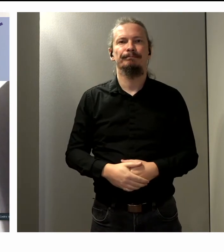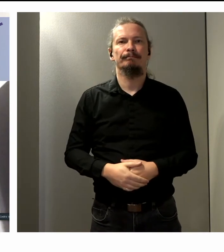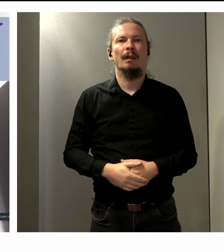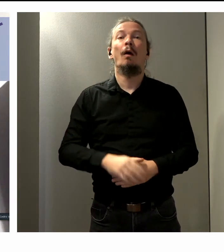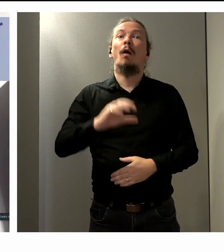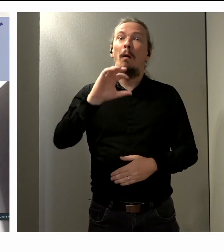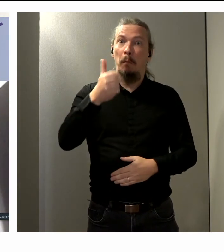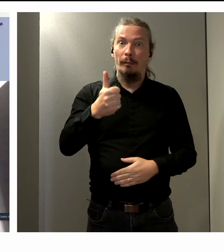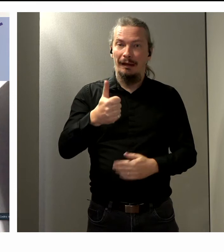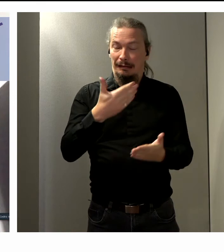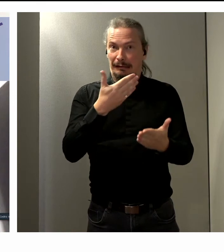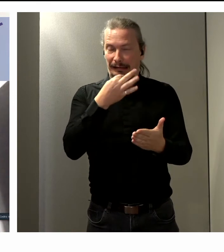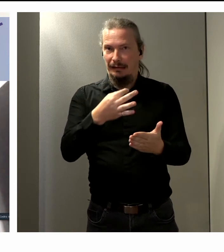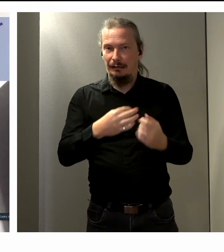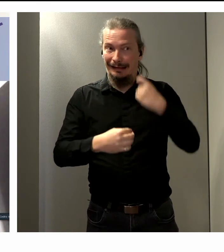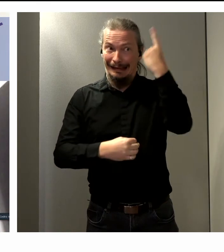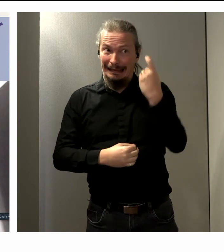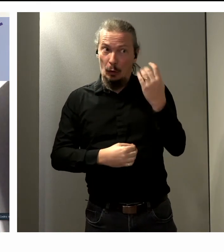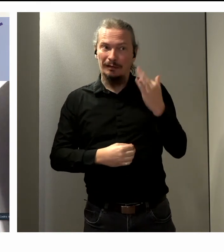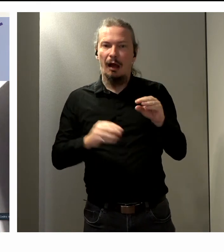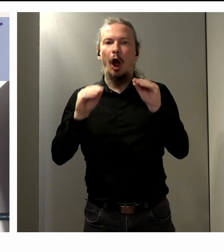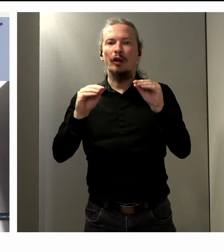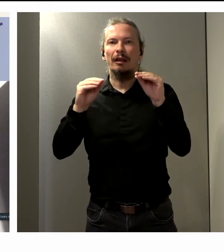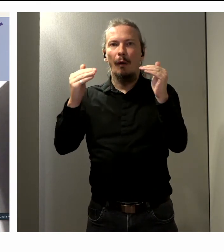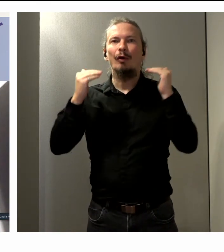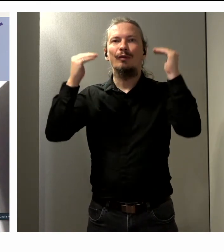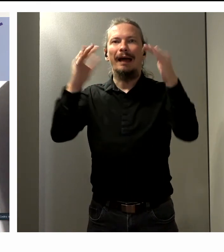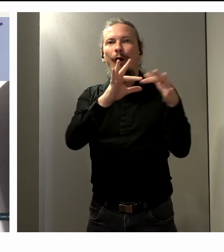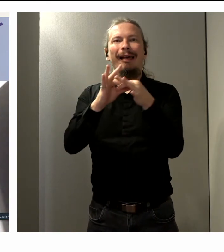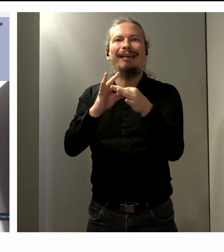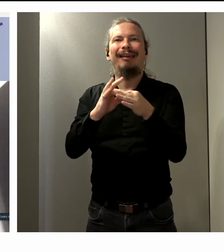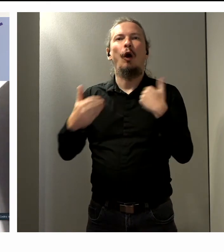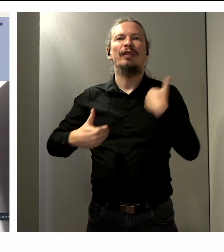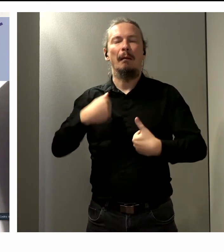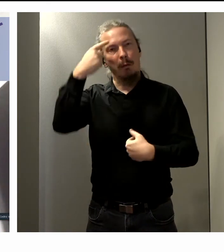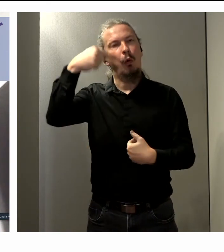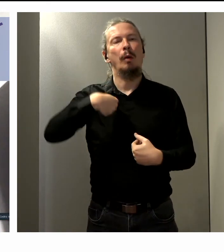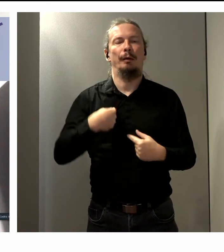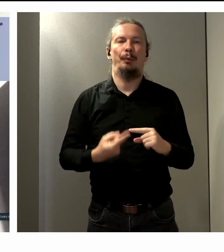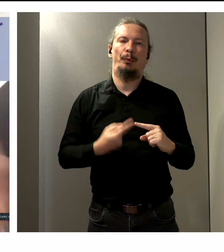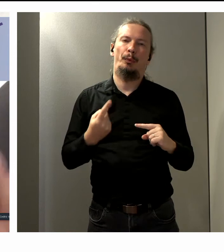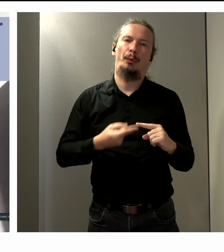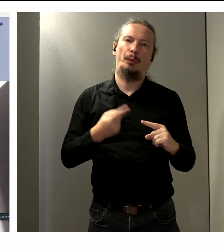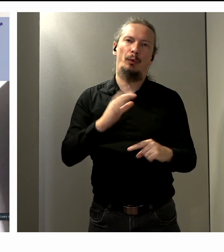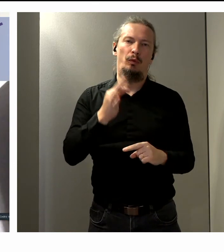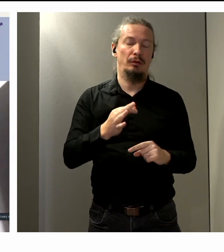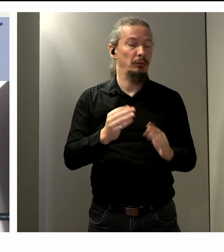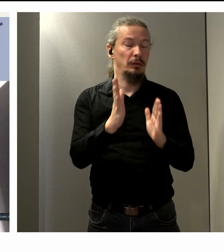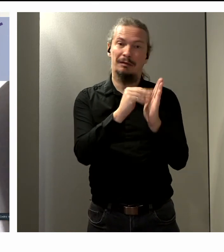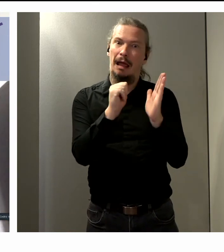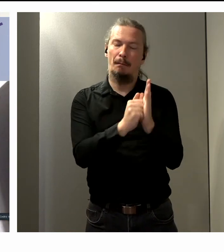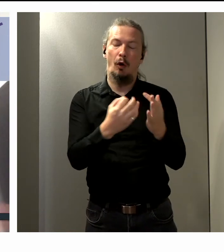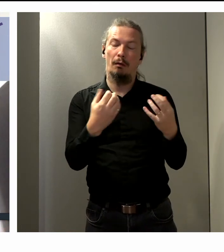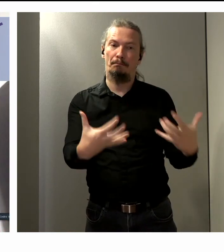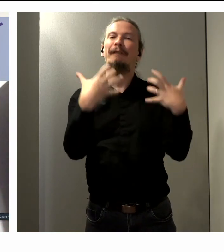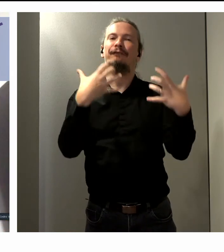j'aimerais dire à quel point cette question d'enseignement supérieur et handicap, elle est pour moi importante, majeure, emblématique, parce